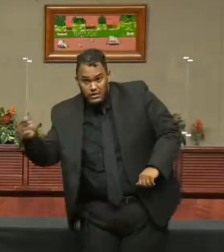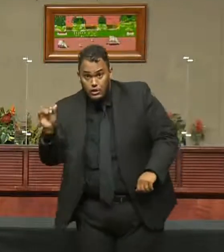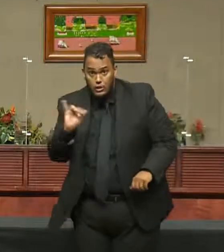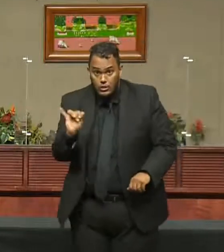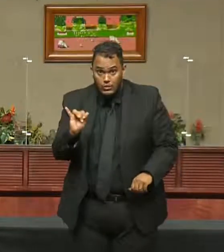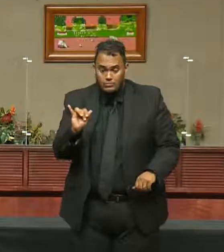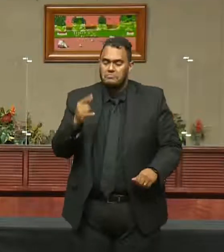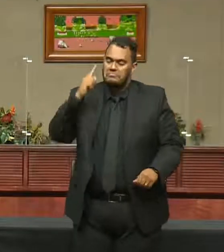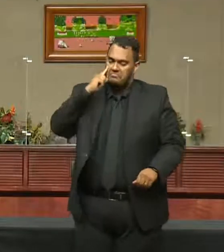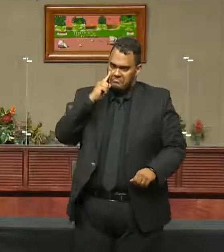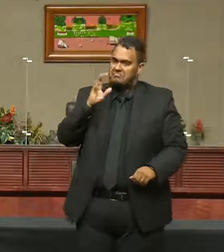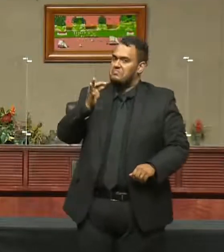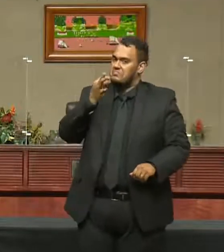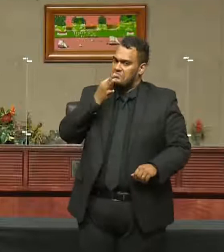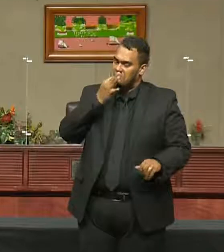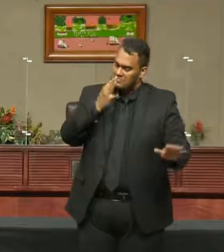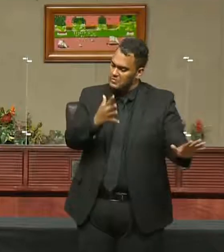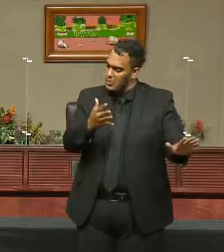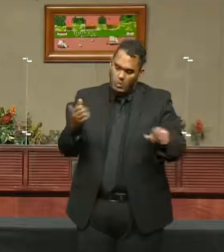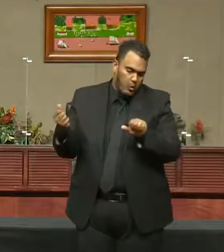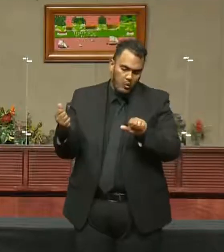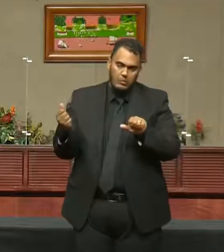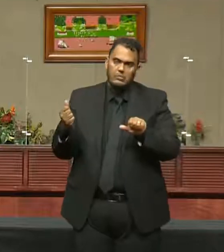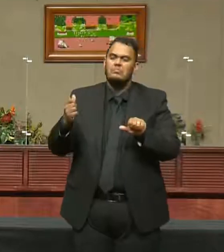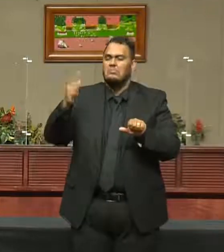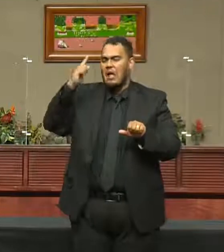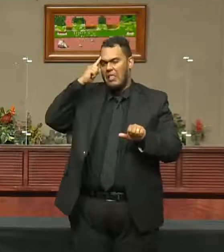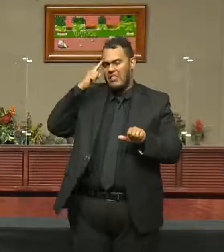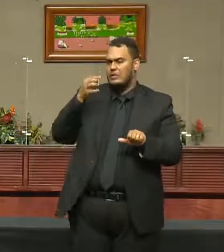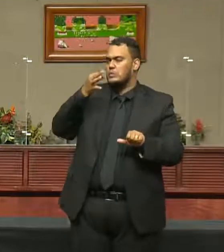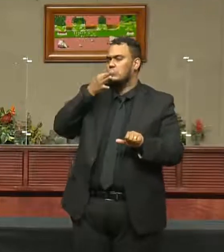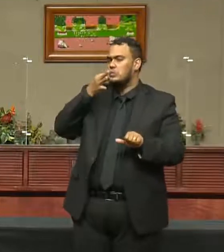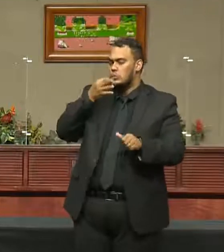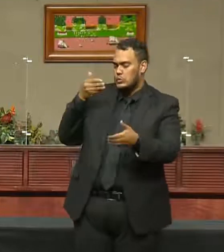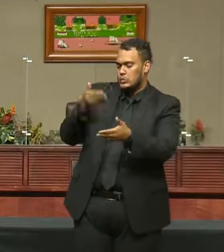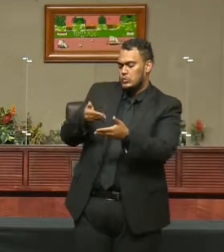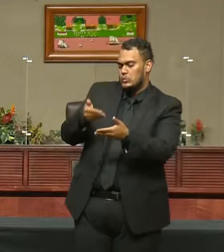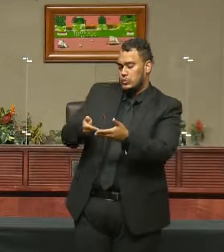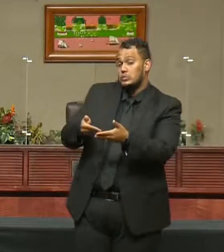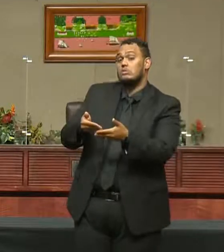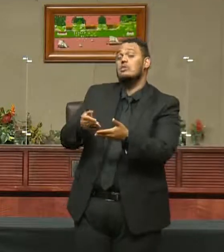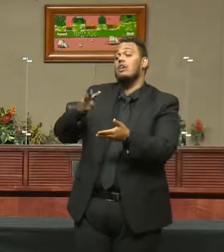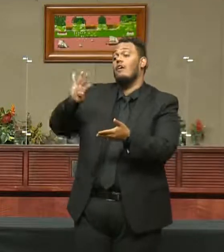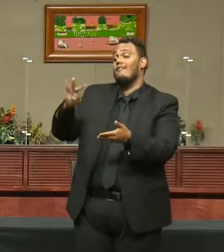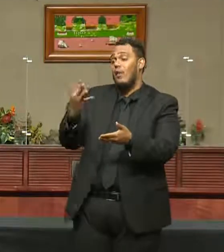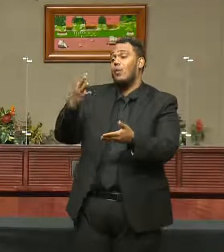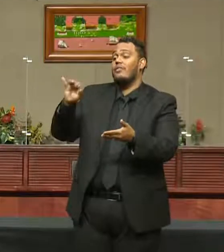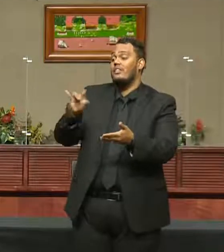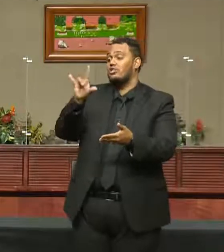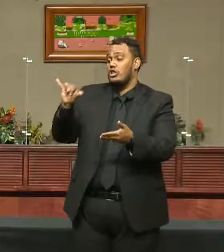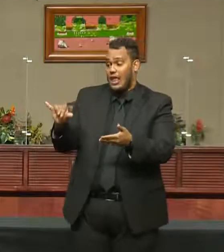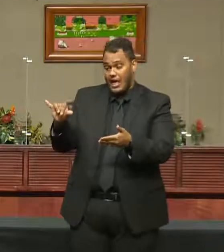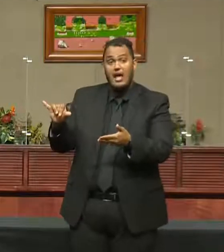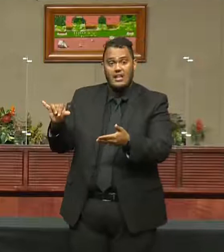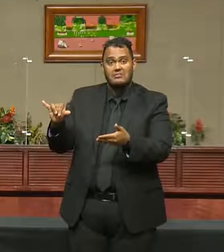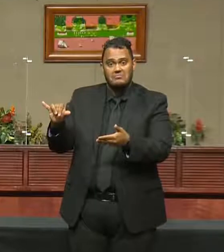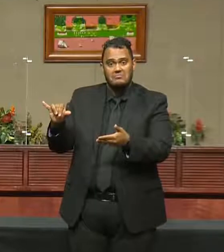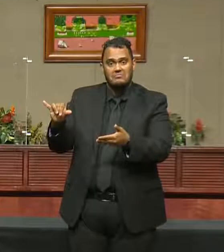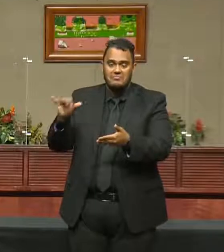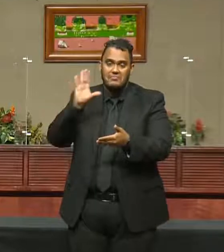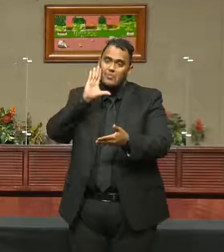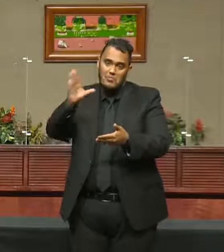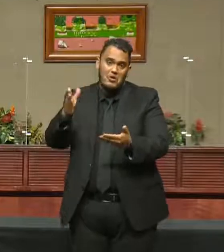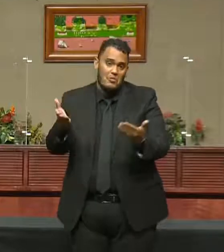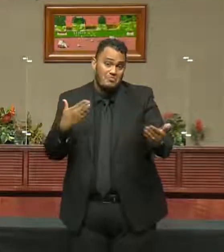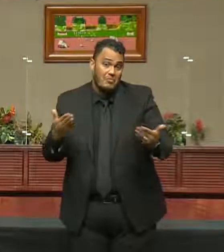pretty soon. And by summer, by celebrating the 4th of July, as the president indicated, we probably will be in very,